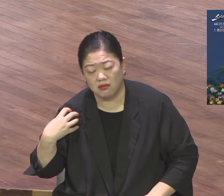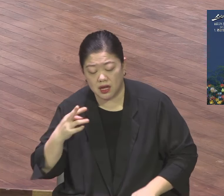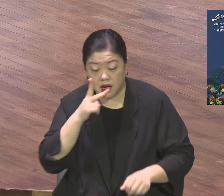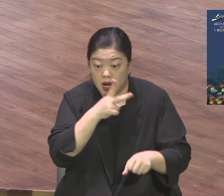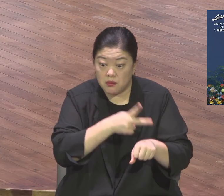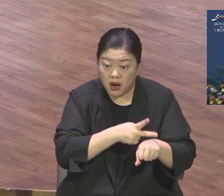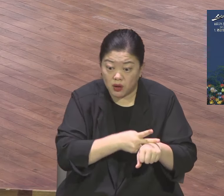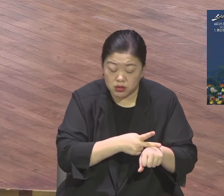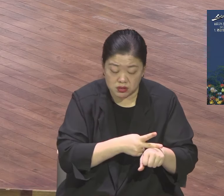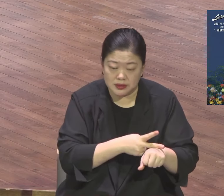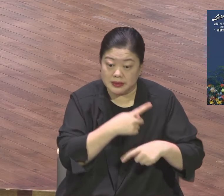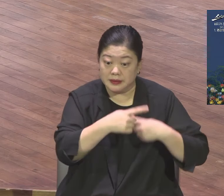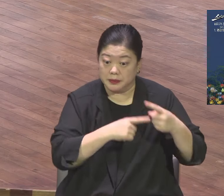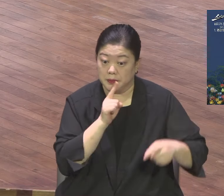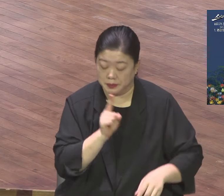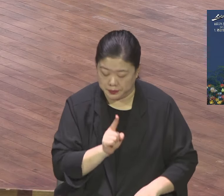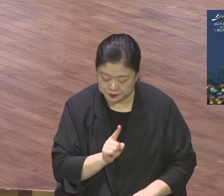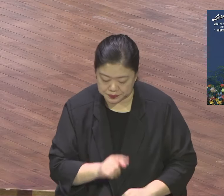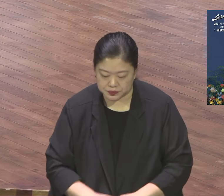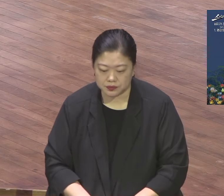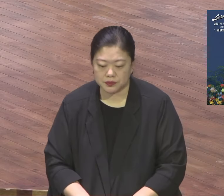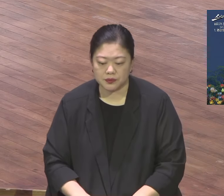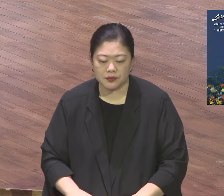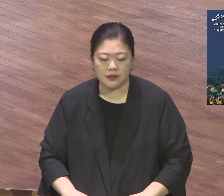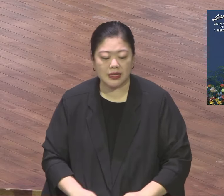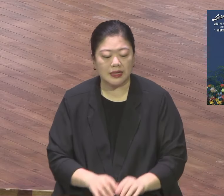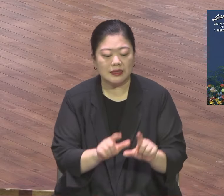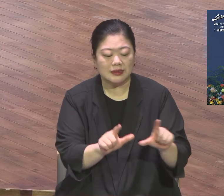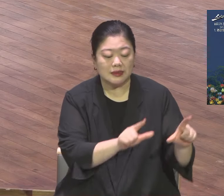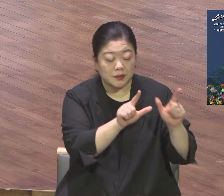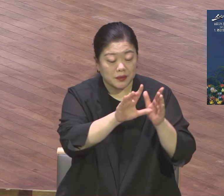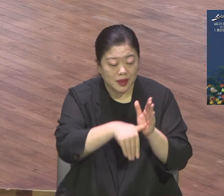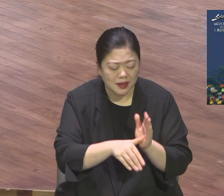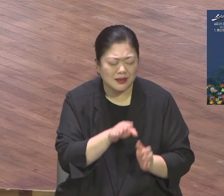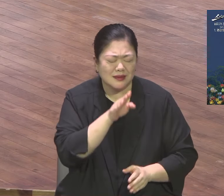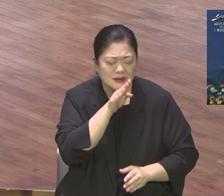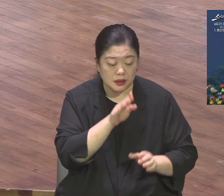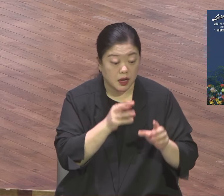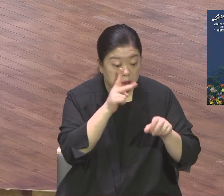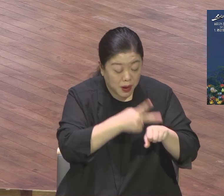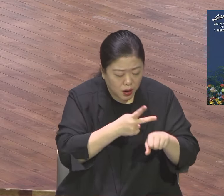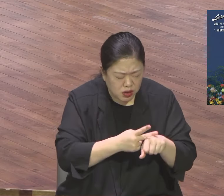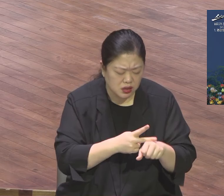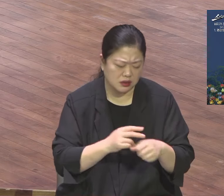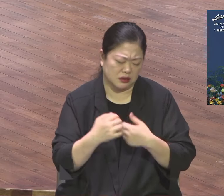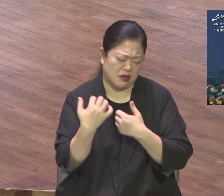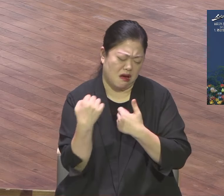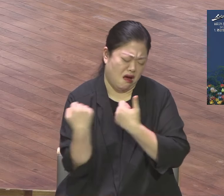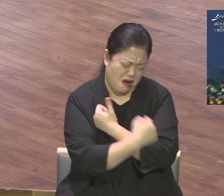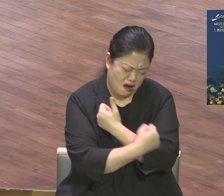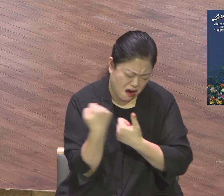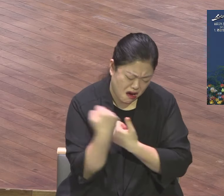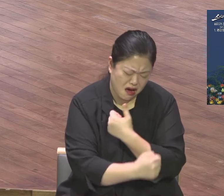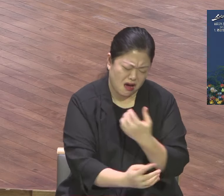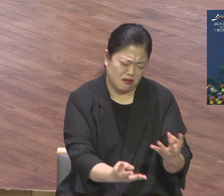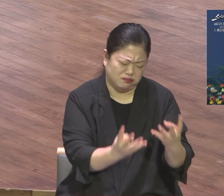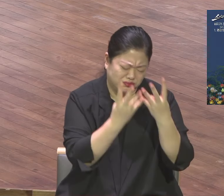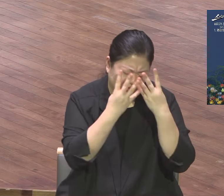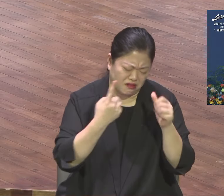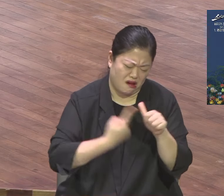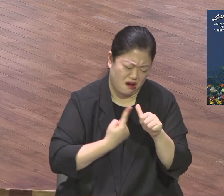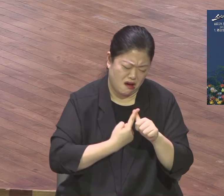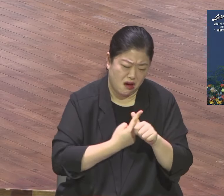그 마음속에 참 평안, 참 행복이 넘쳤어요. 넘쳤다고.